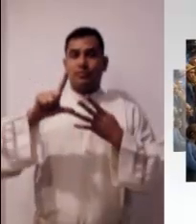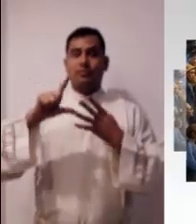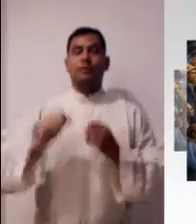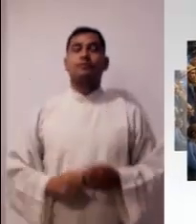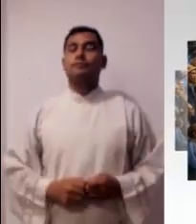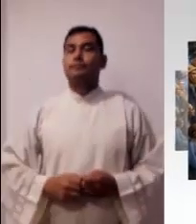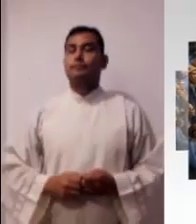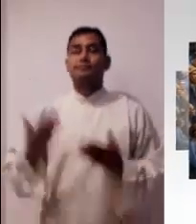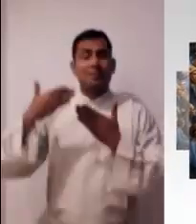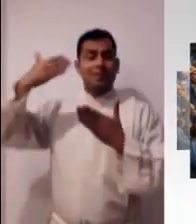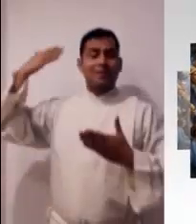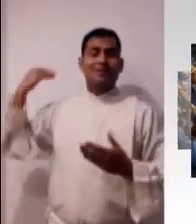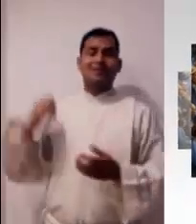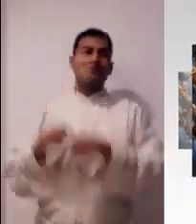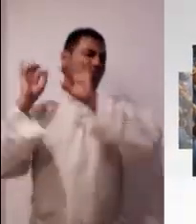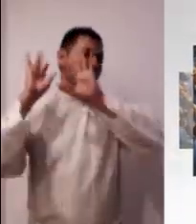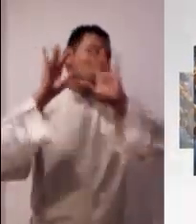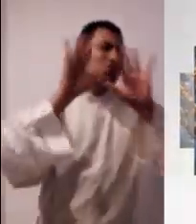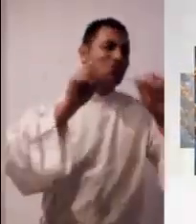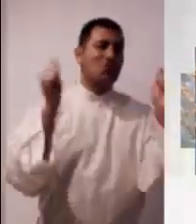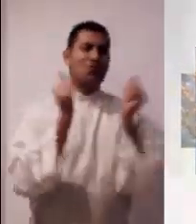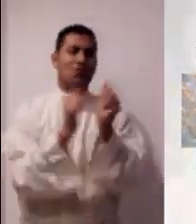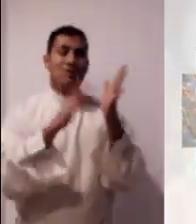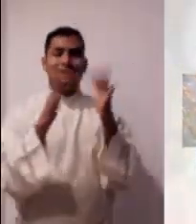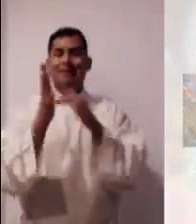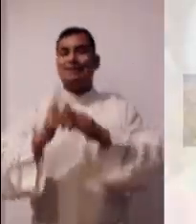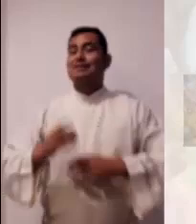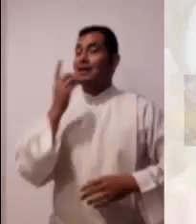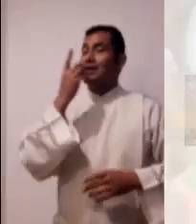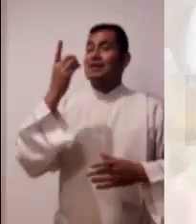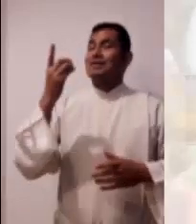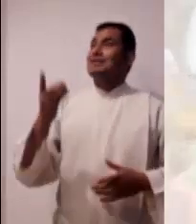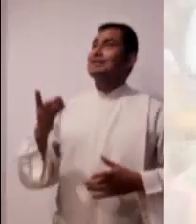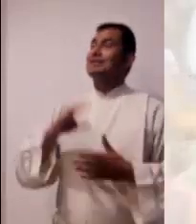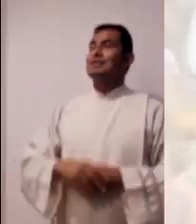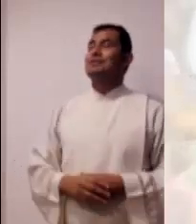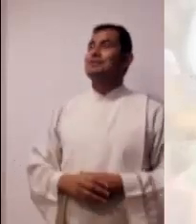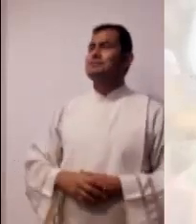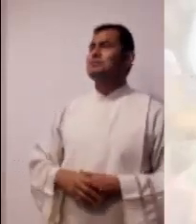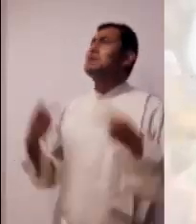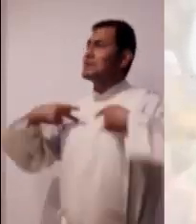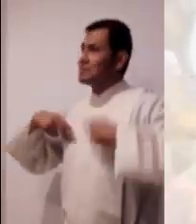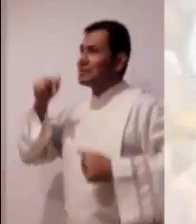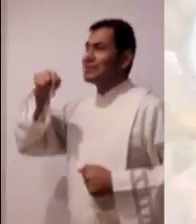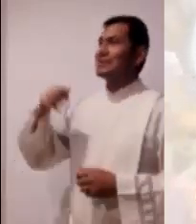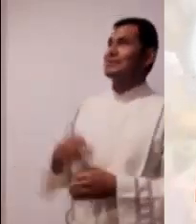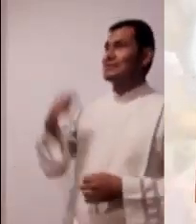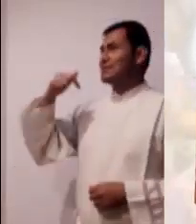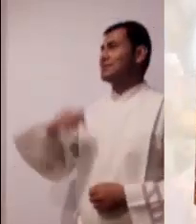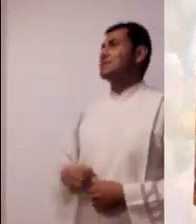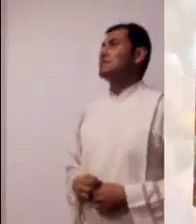sus discípulos, no crean que he venido a abolir la ley o los profetas. No he venido